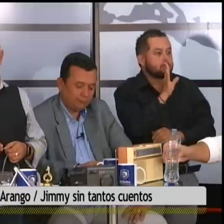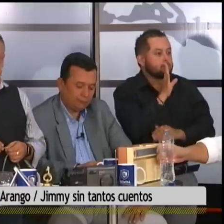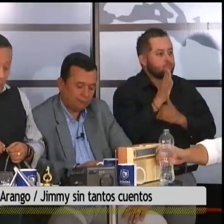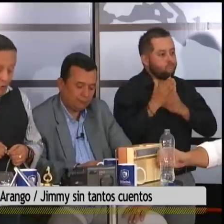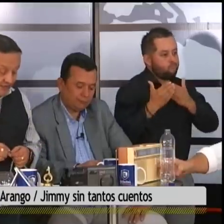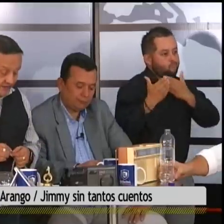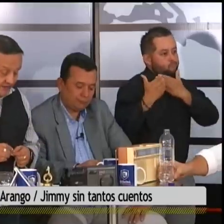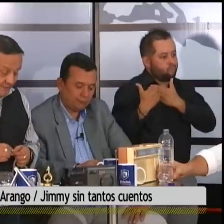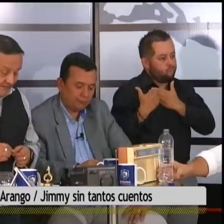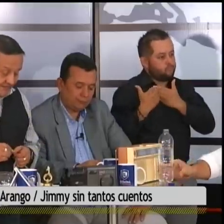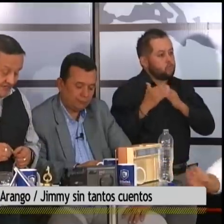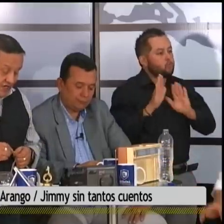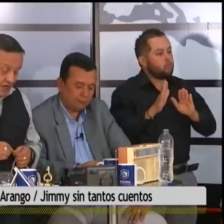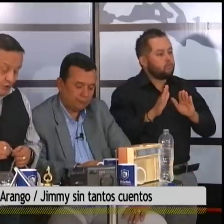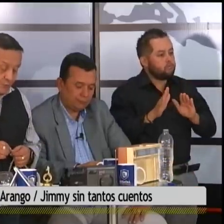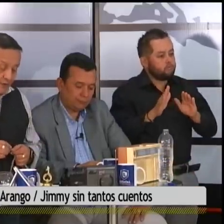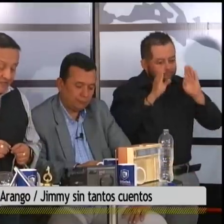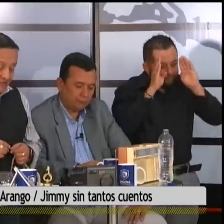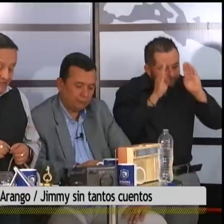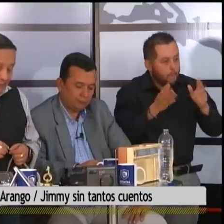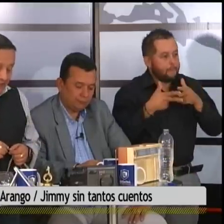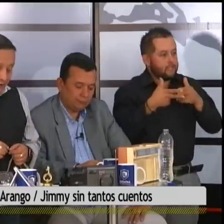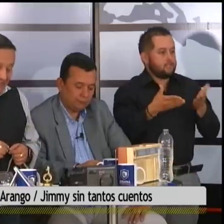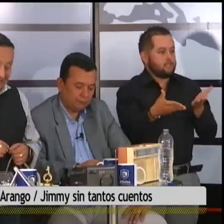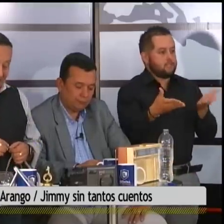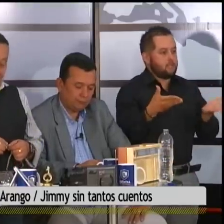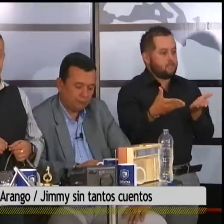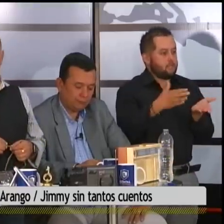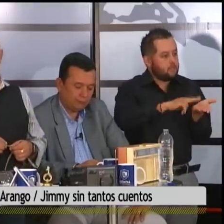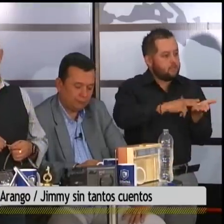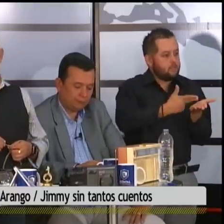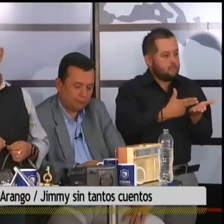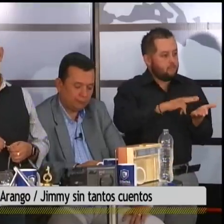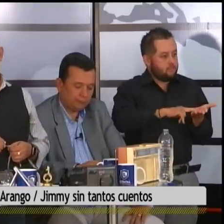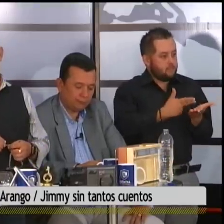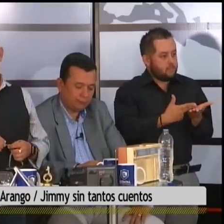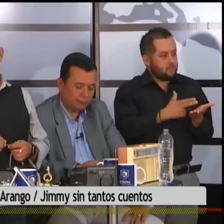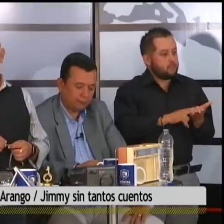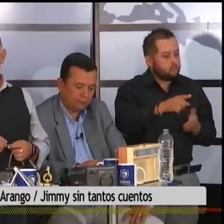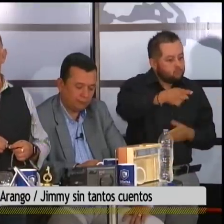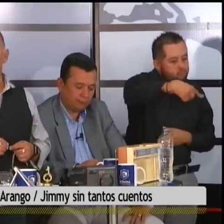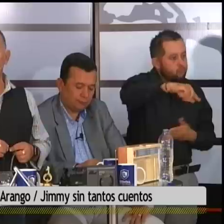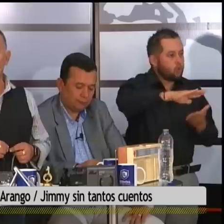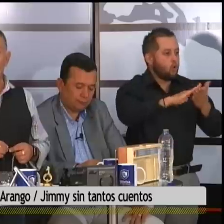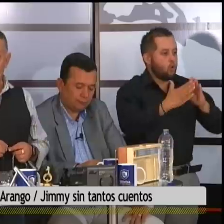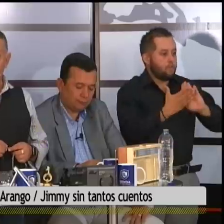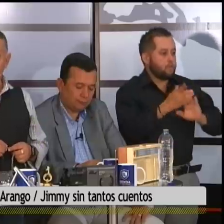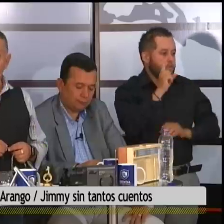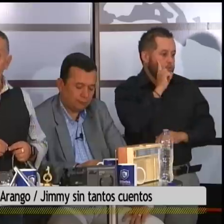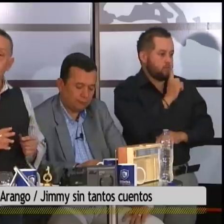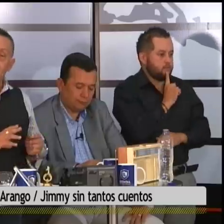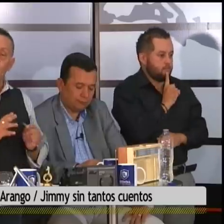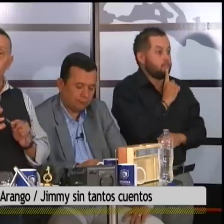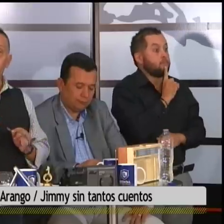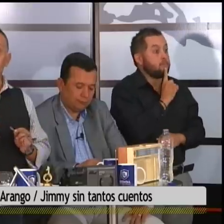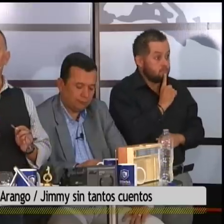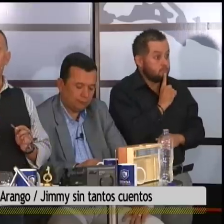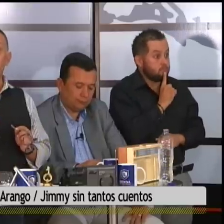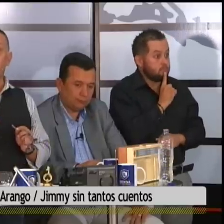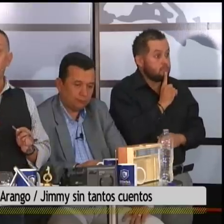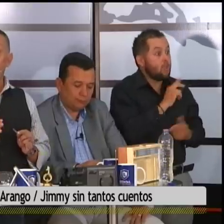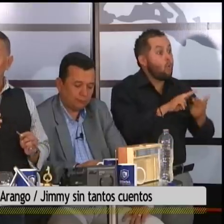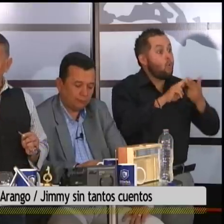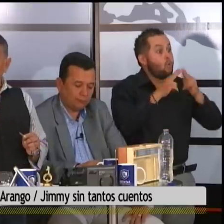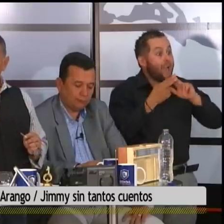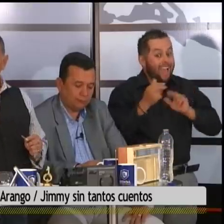que muy gentilmente nos prestan el servicio de interpretación para población sorda. Les digo lo mismo de